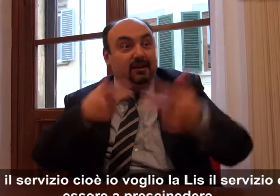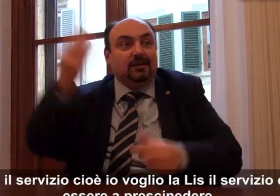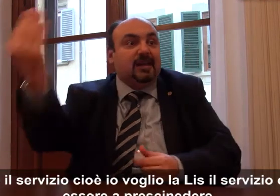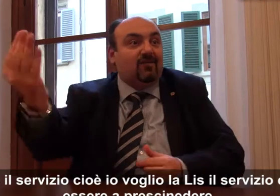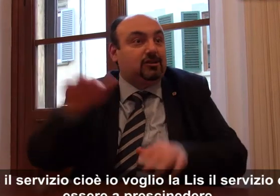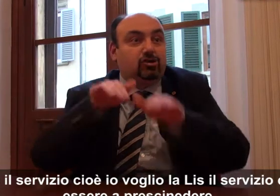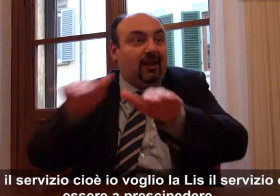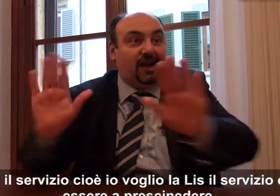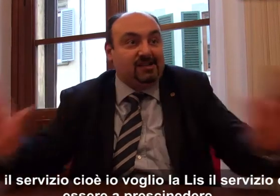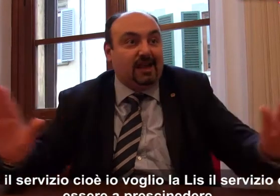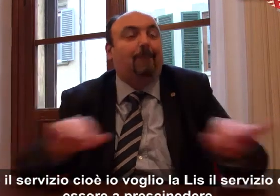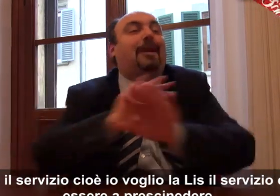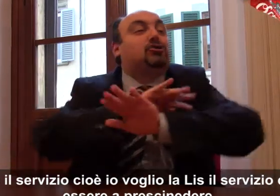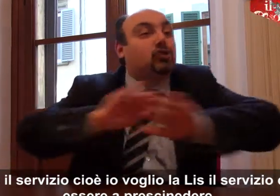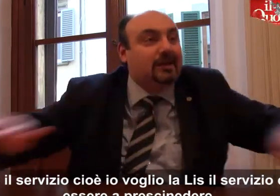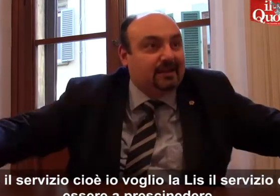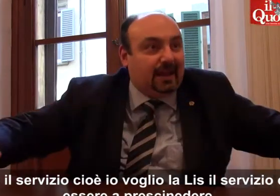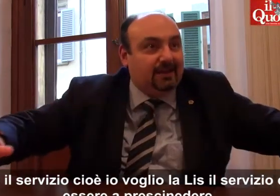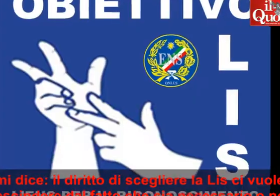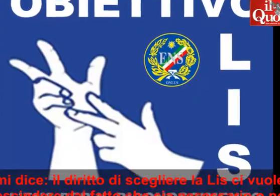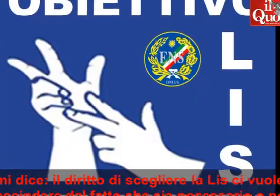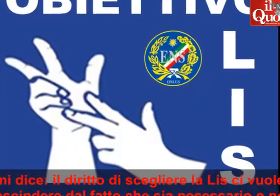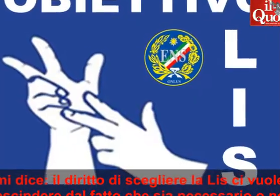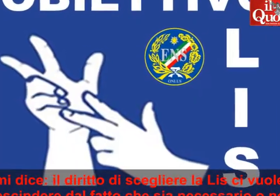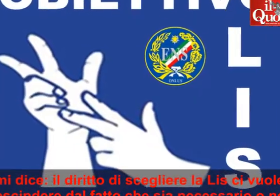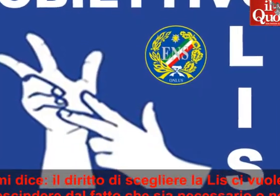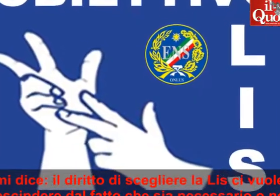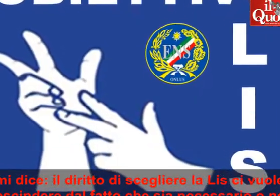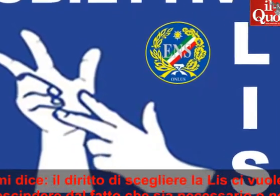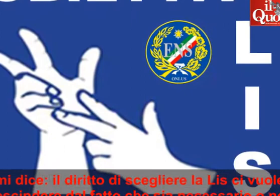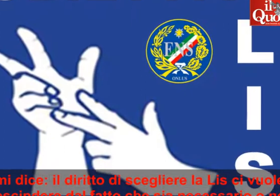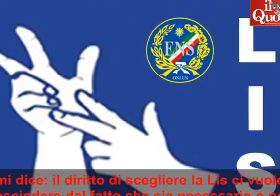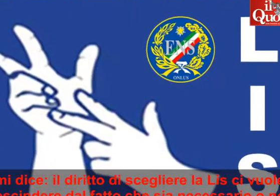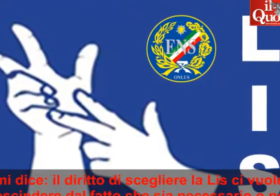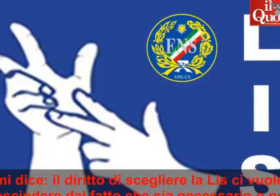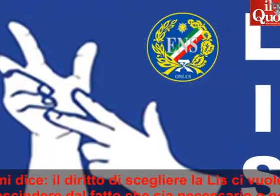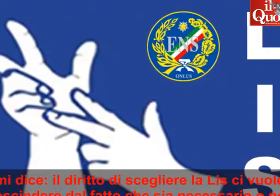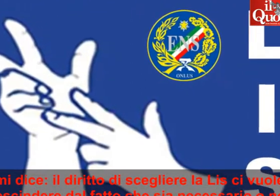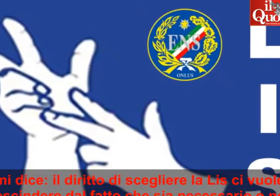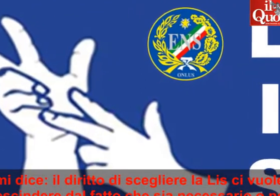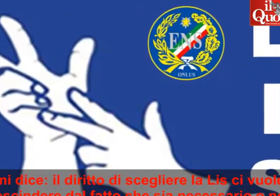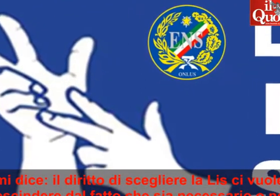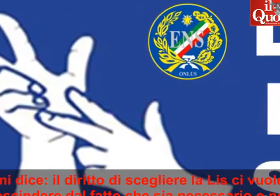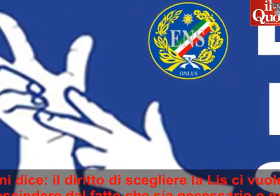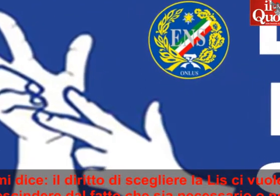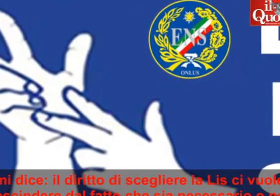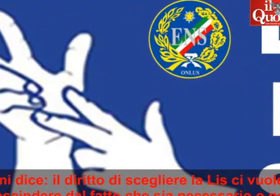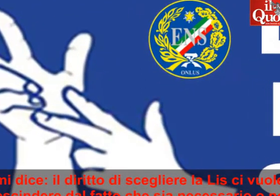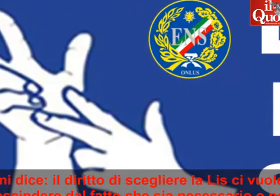il servizio ci deve essere a prescindere. Lei mi dice, il diritto ci vuole, il diritto di scegliere la LIS ci vuole,